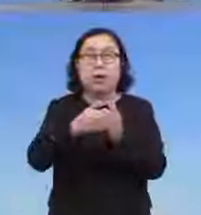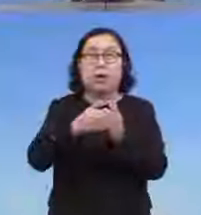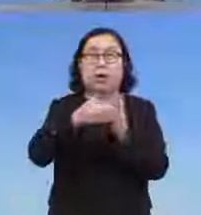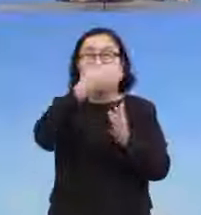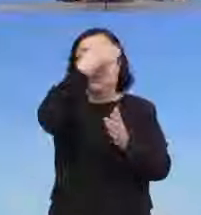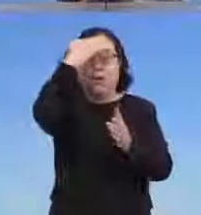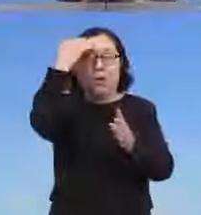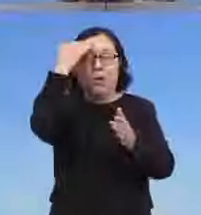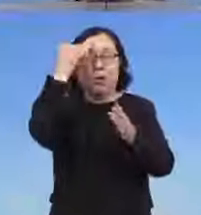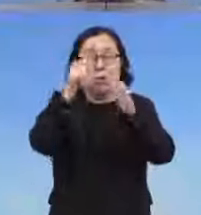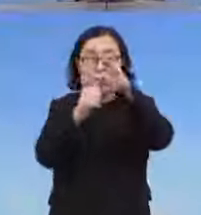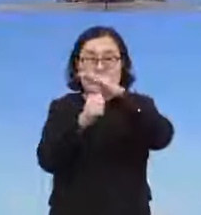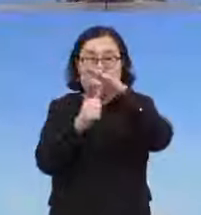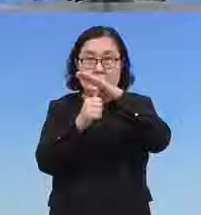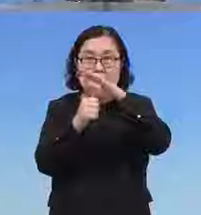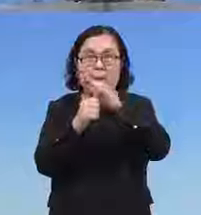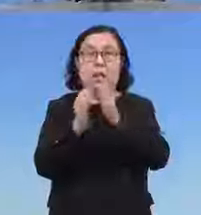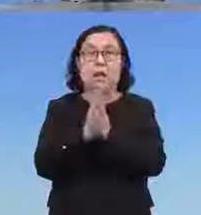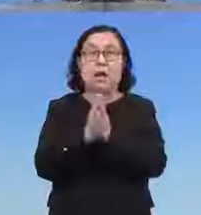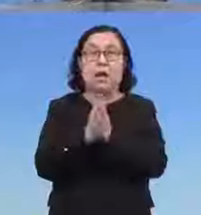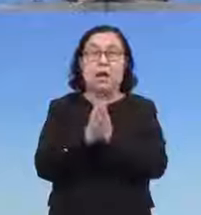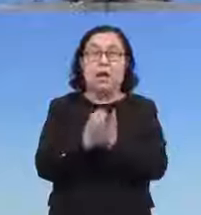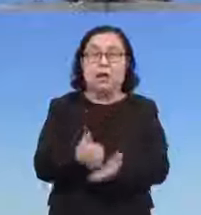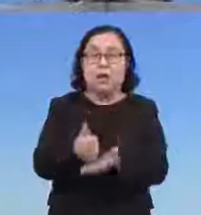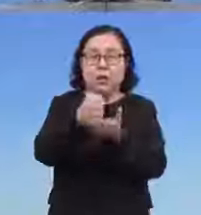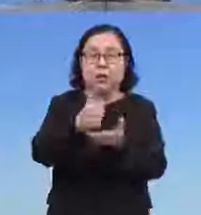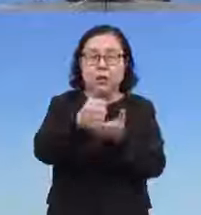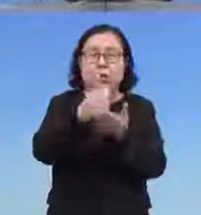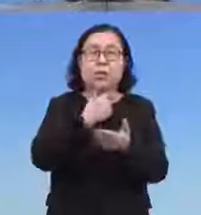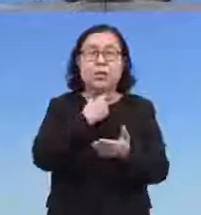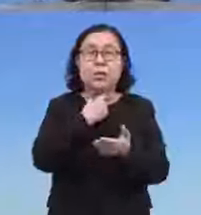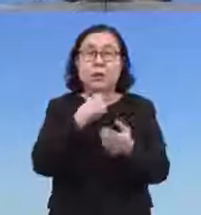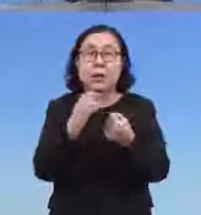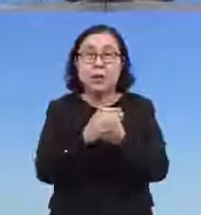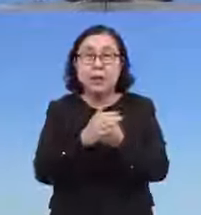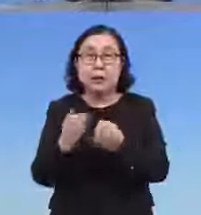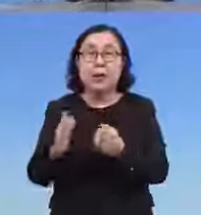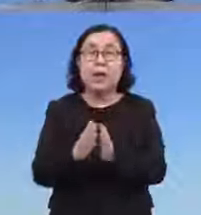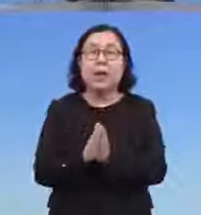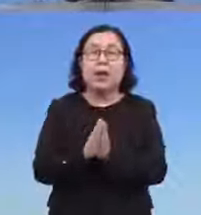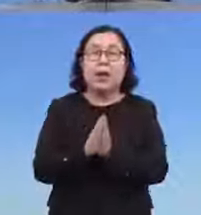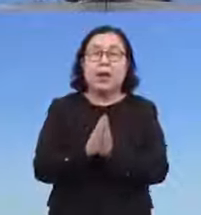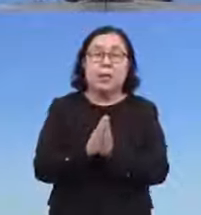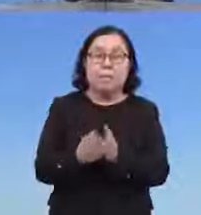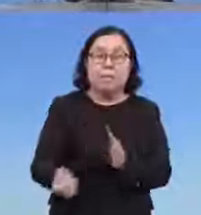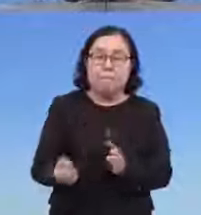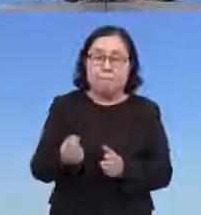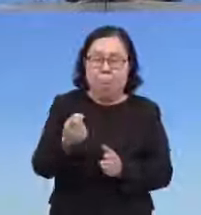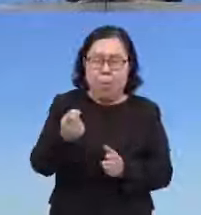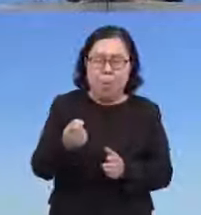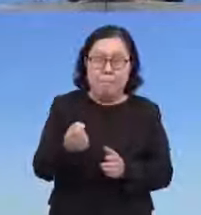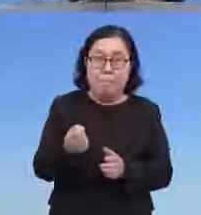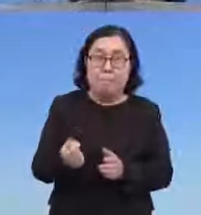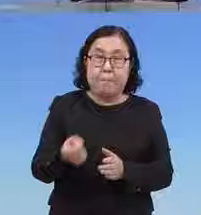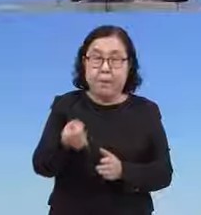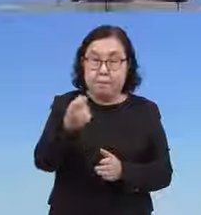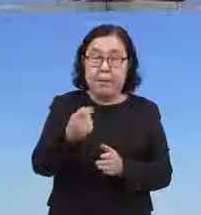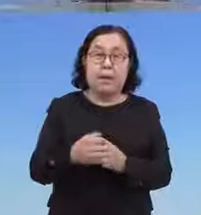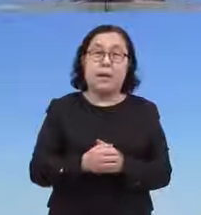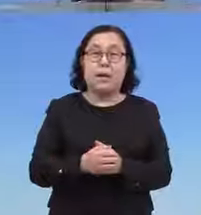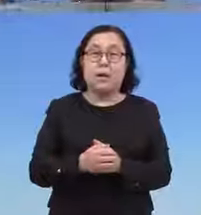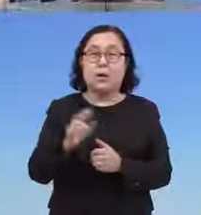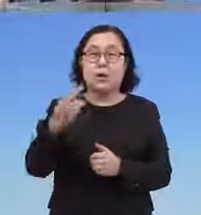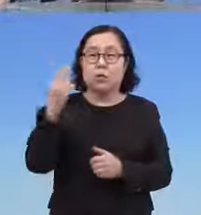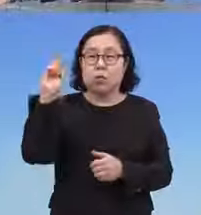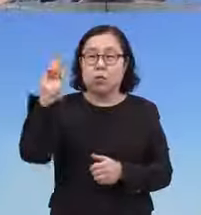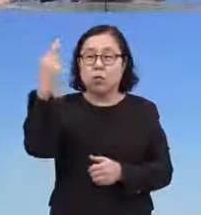보여주셨던 청소년들을 섬기는 이 사역을 내가 해야 되기 때문에 앞뒤 재보지 않고 곧 즉시